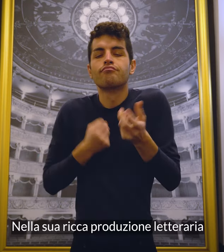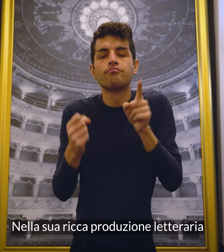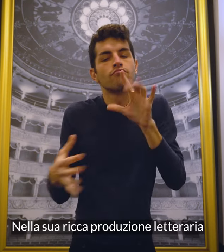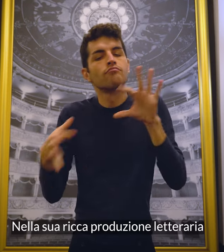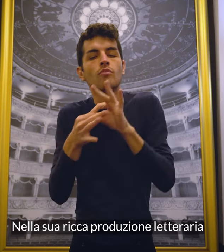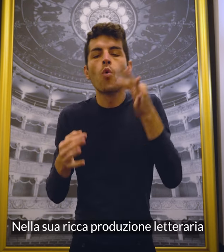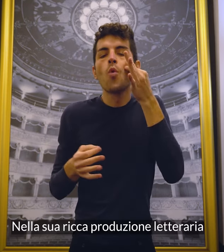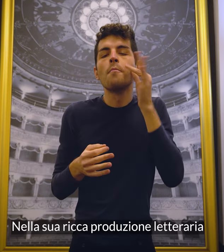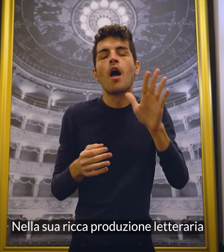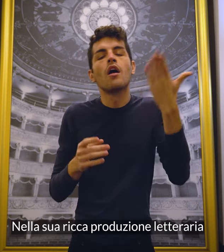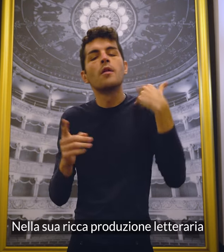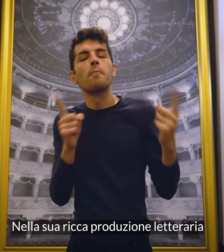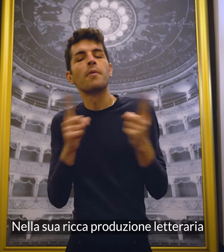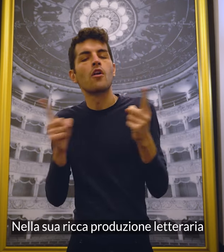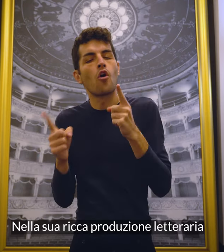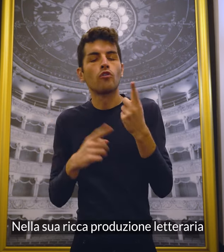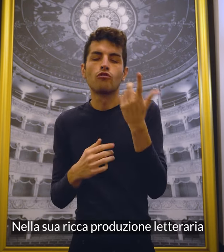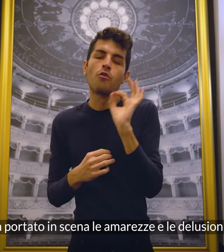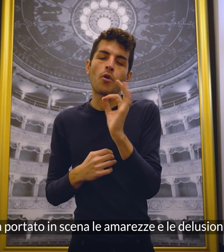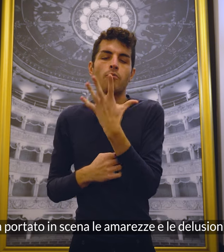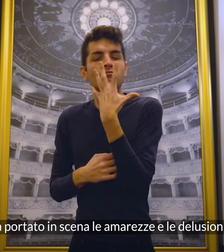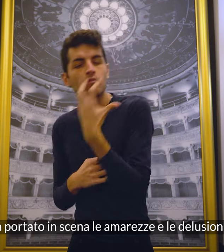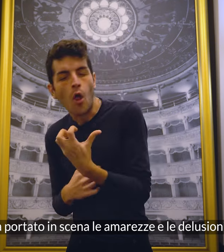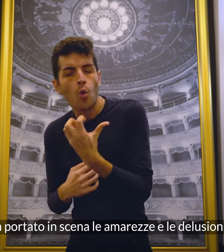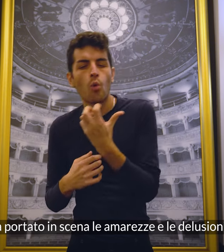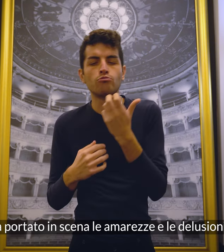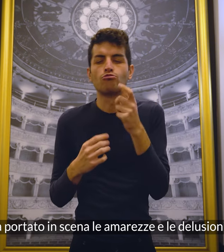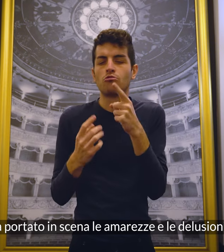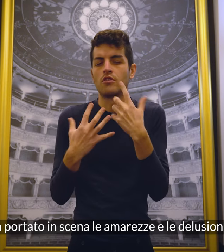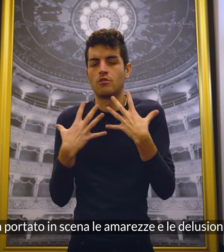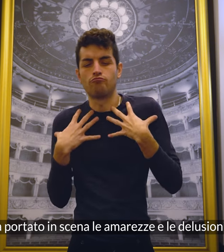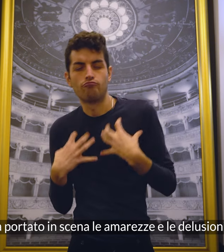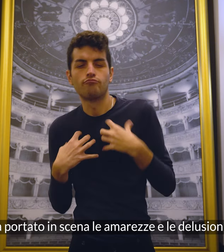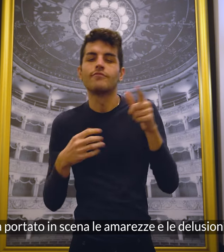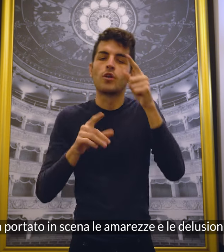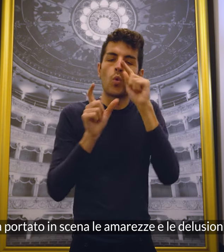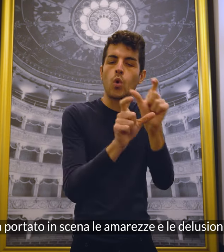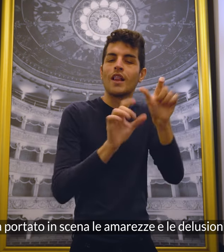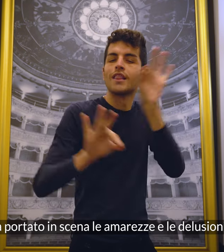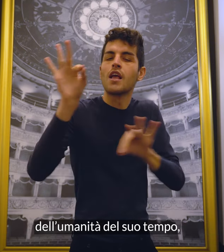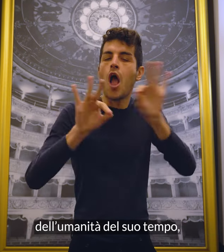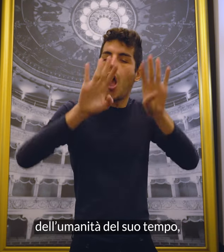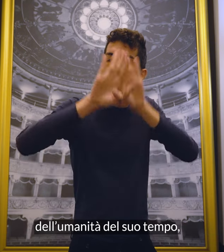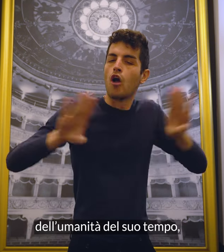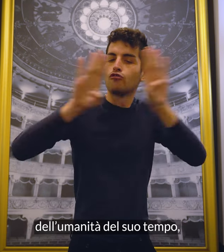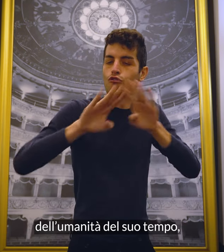nella sua ricca produzione letteraria ha portato in scena le amarezze e le delusioni dell'umanità del suo